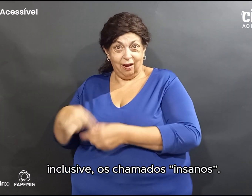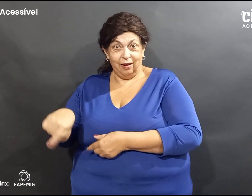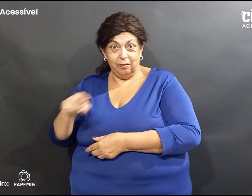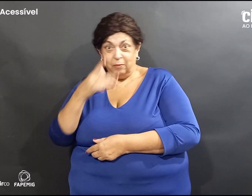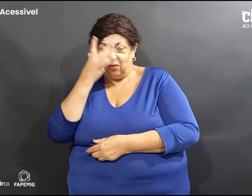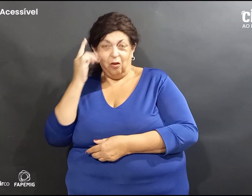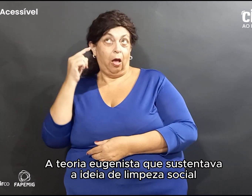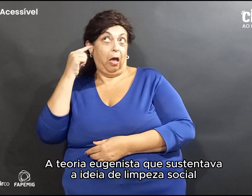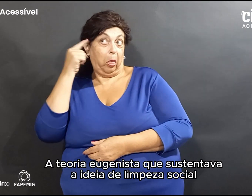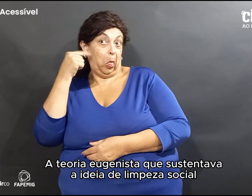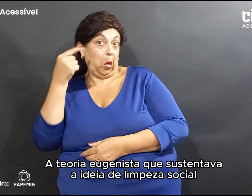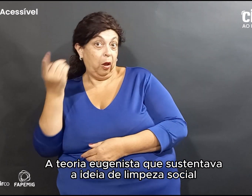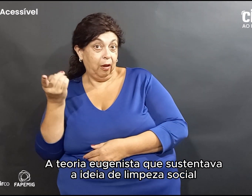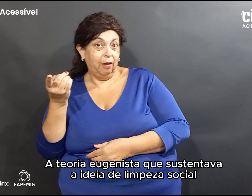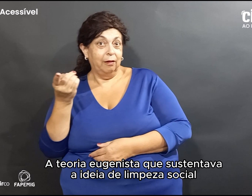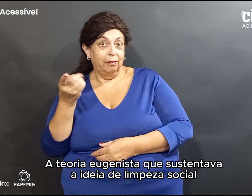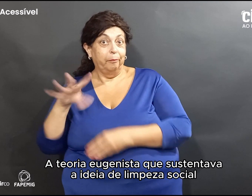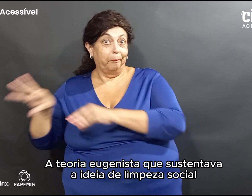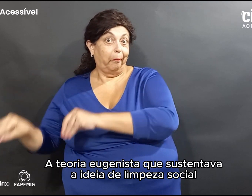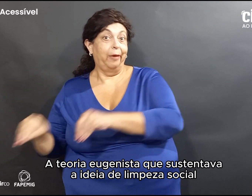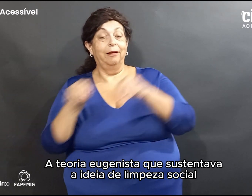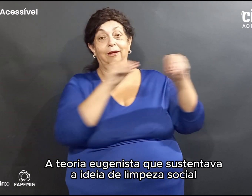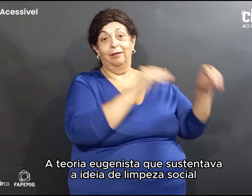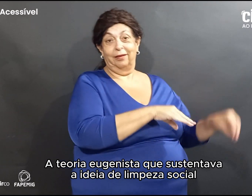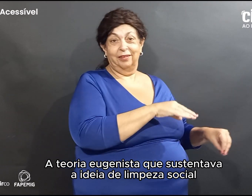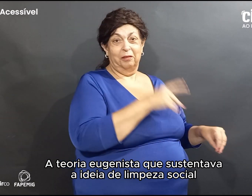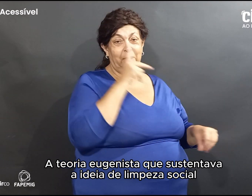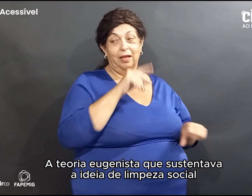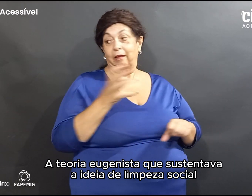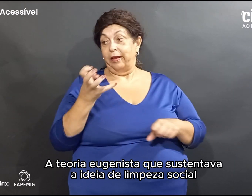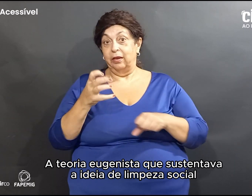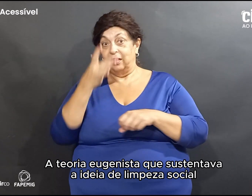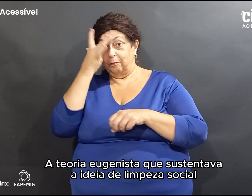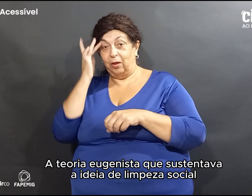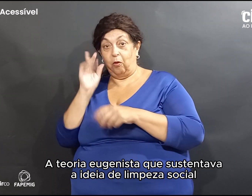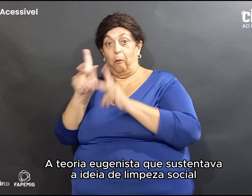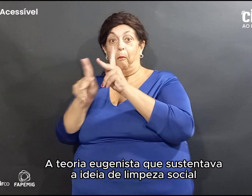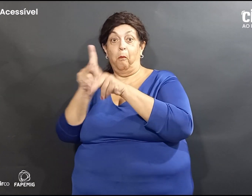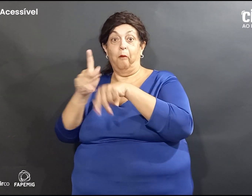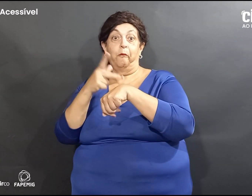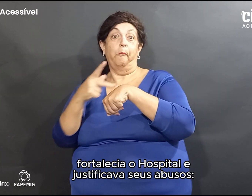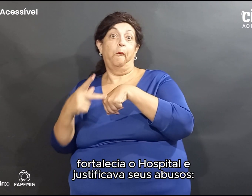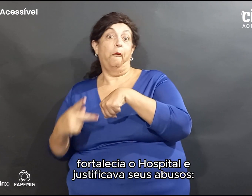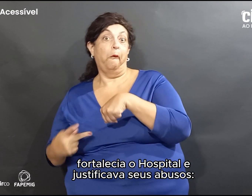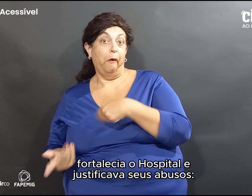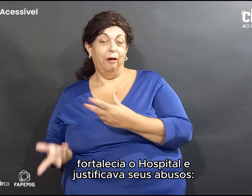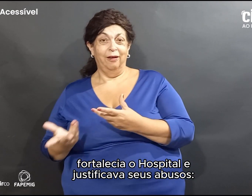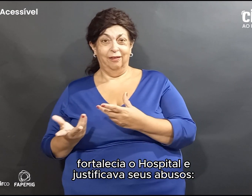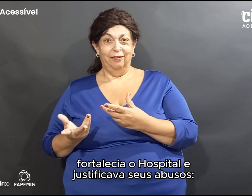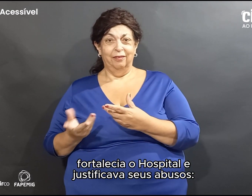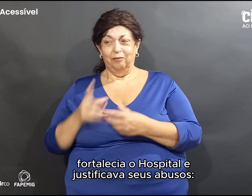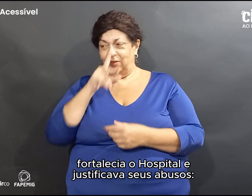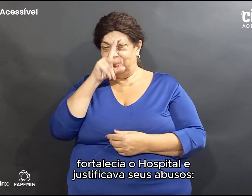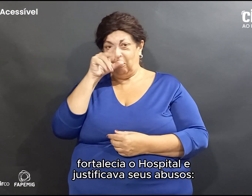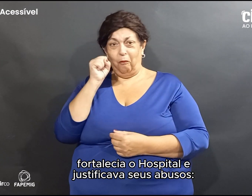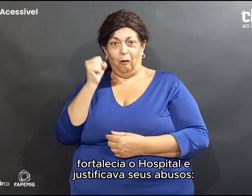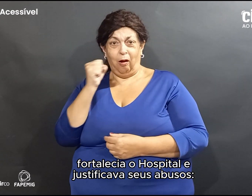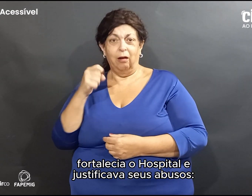insanos. A teoria eugenista, que sustentava a ideia de limpeza social, fortalecia o hospital e